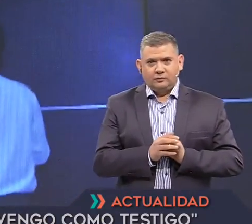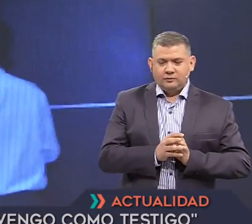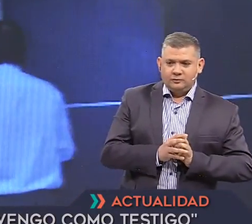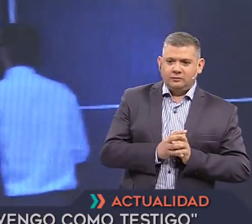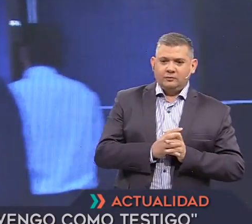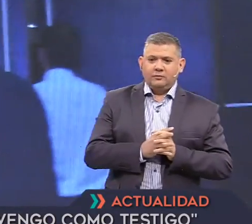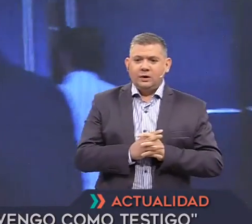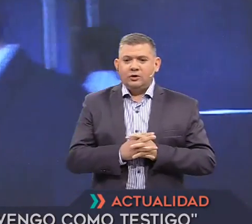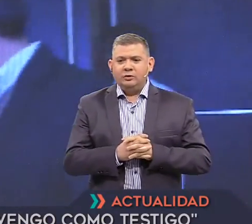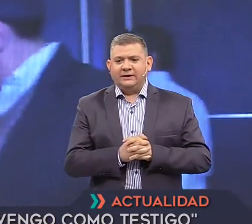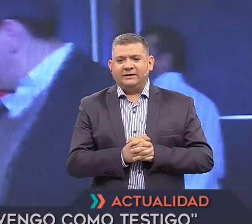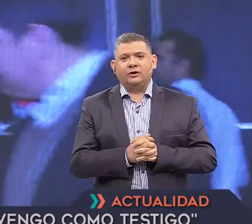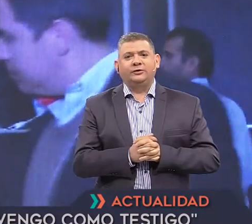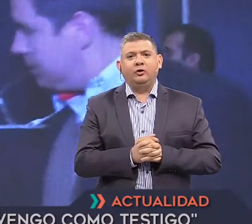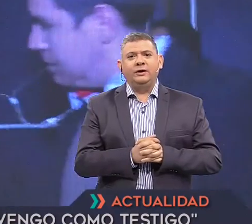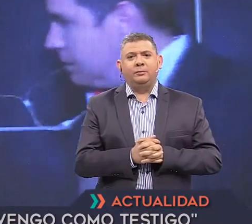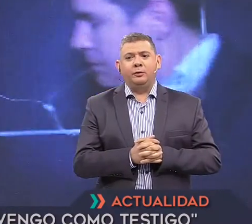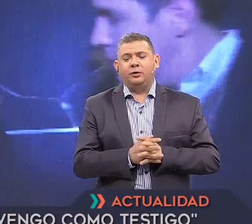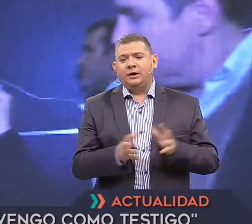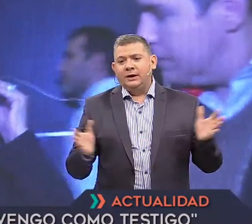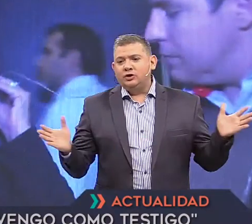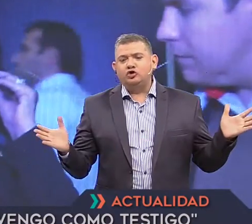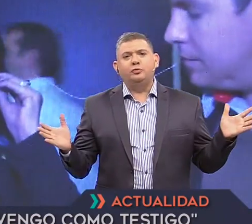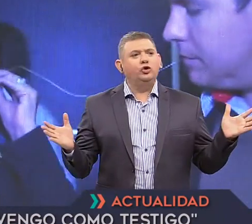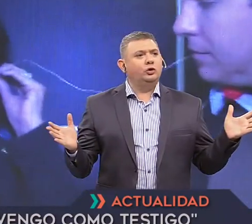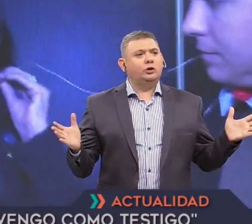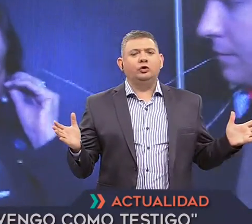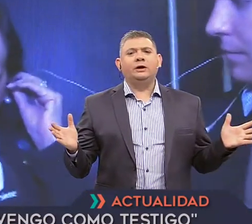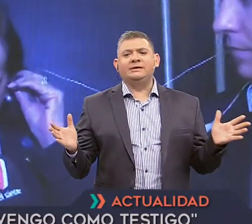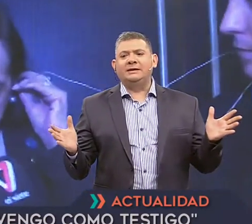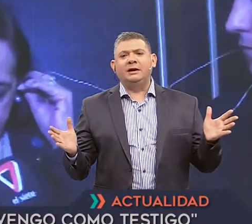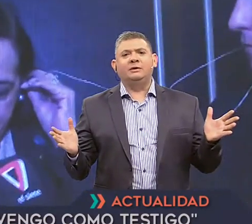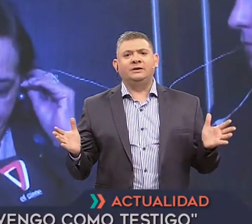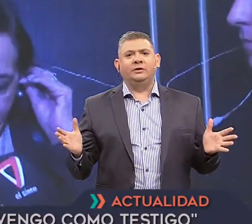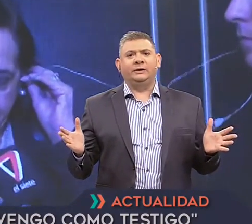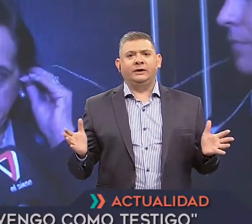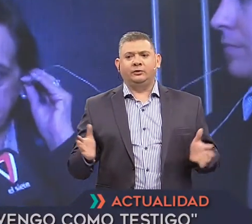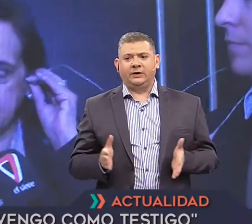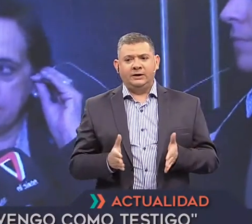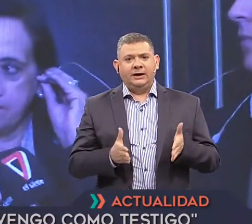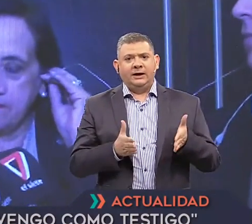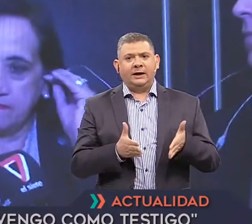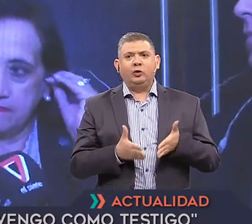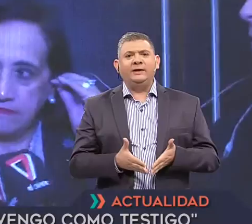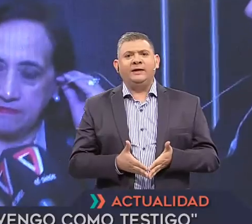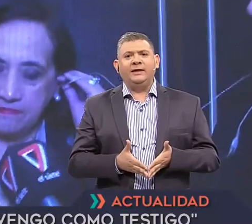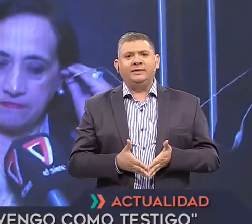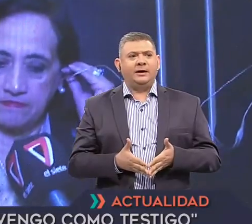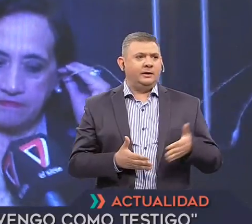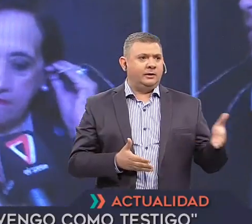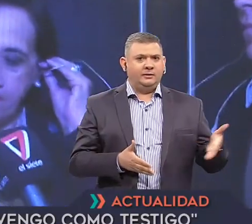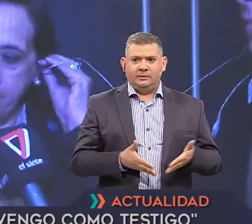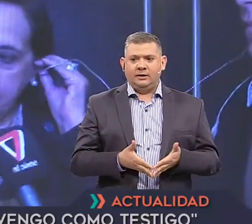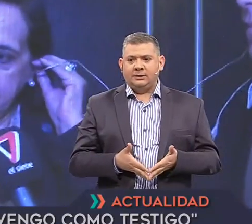Hola, buen día, ¿cómo está? ¿Cómo está Santa Rosa hoy y después? Porque yo supongo lo que debe sentir el vecino de Santa Rosa. La actual